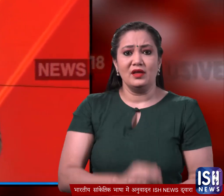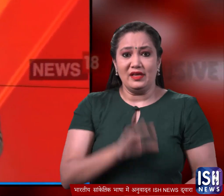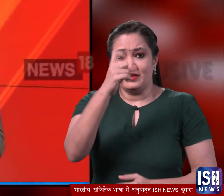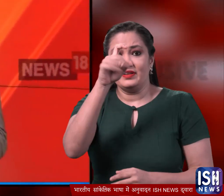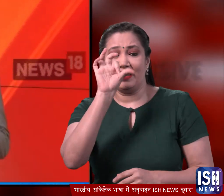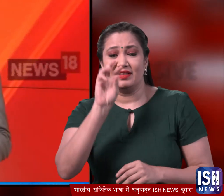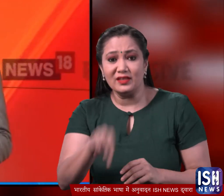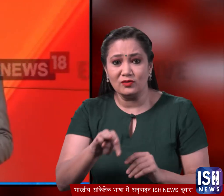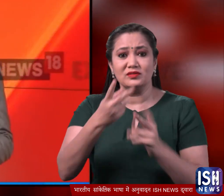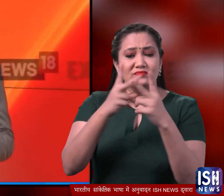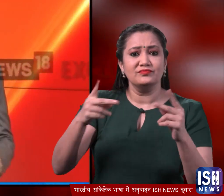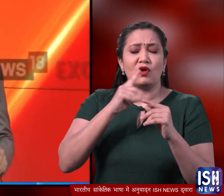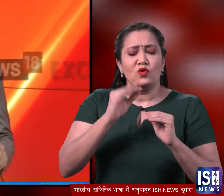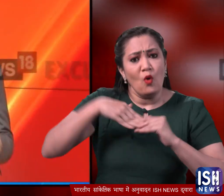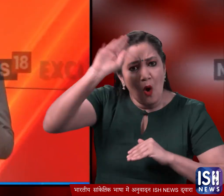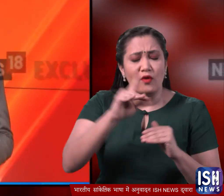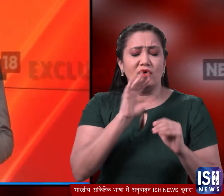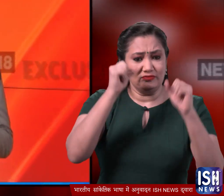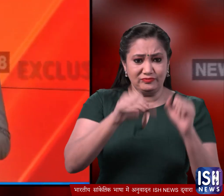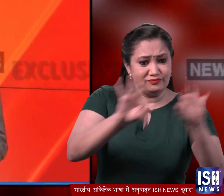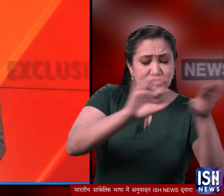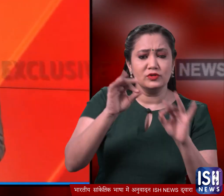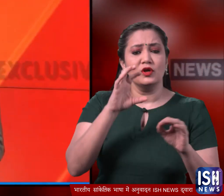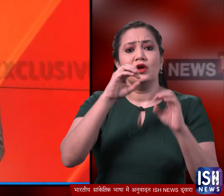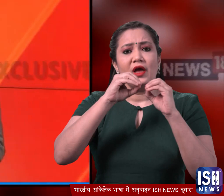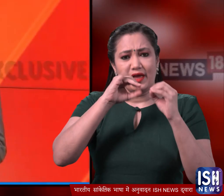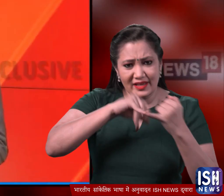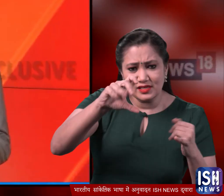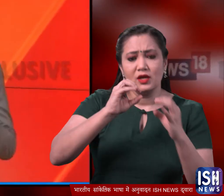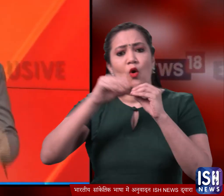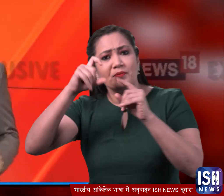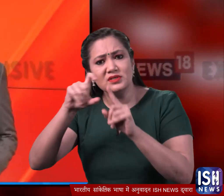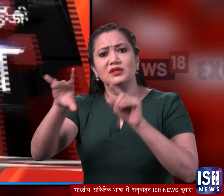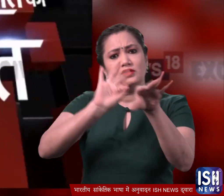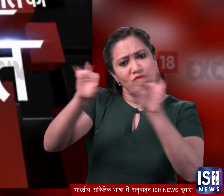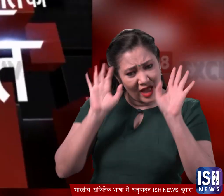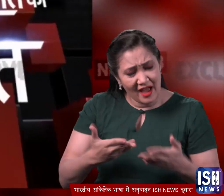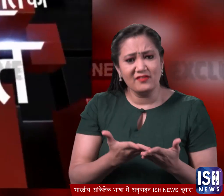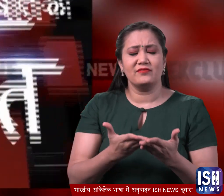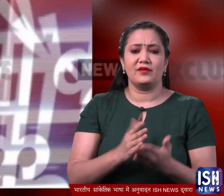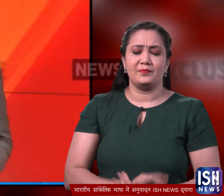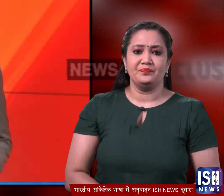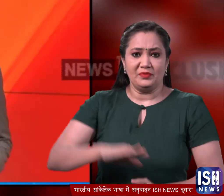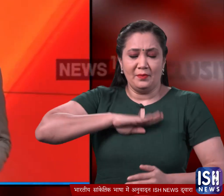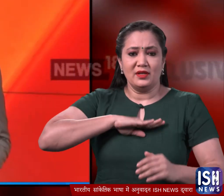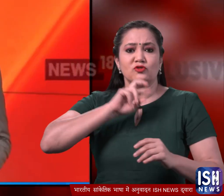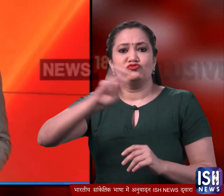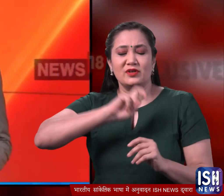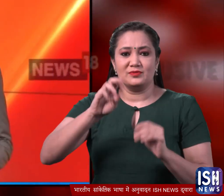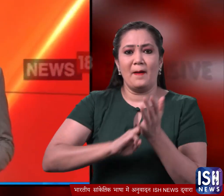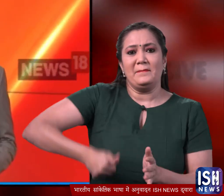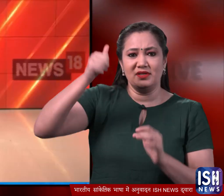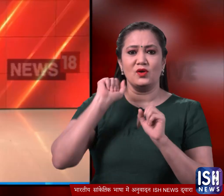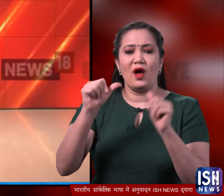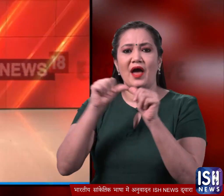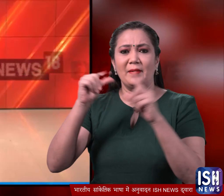भर्ती हुई, उसमें तय सीटों से ज्यादा पदों पर एससी और ओबीसी वर्ग से जुड़े लोगों को ही चयन किया गया है। महाराष्ट्र के परिवहन मंत्री अनिल परब